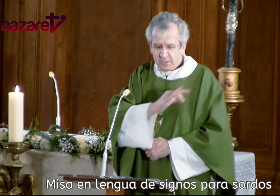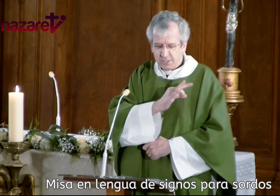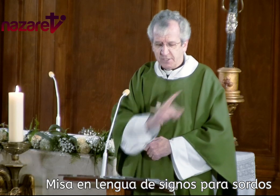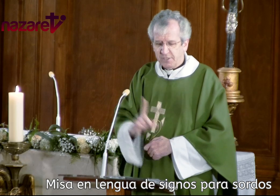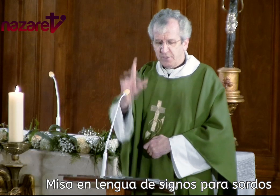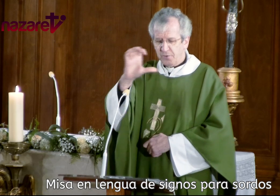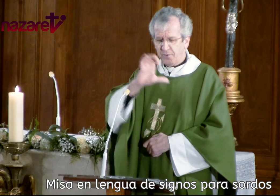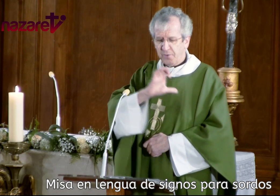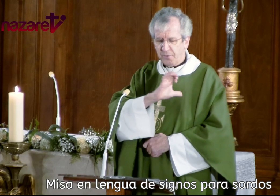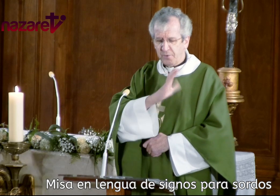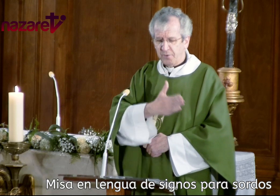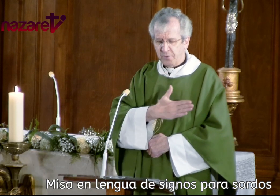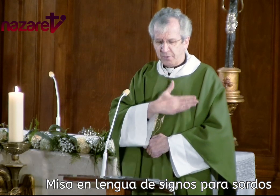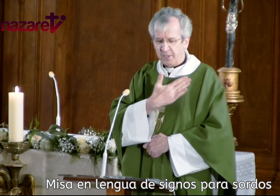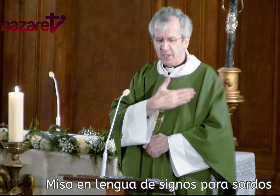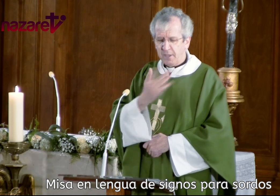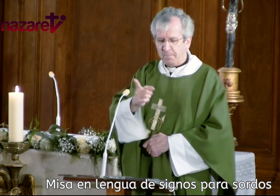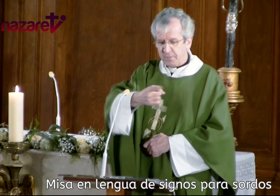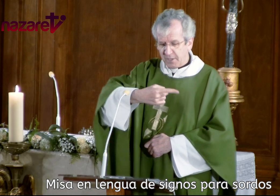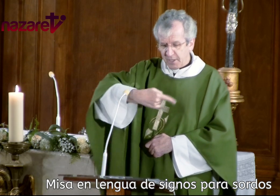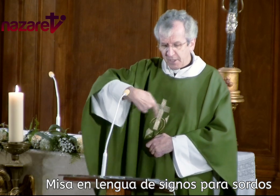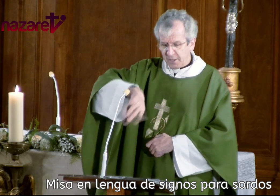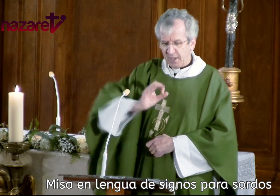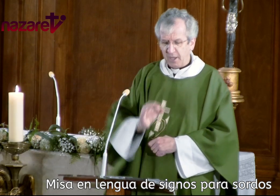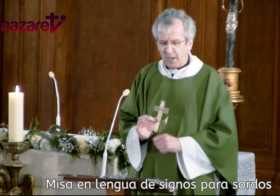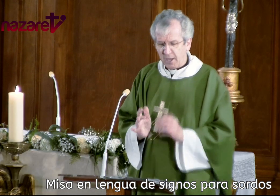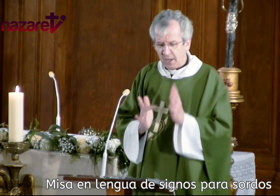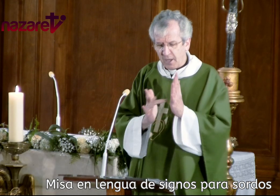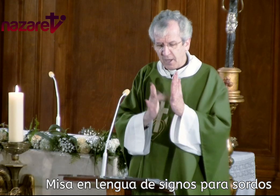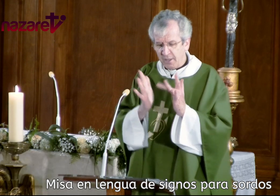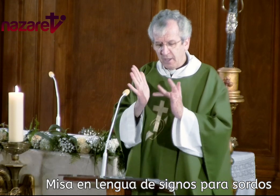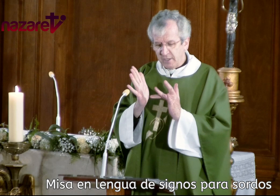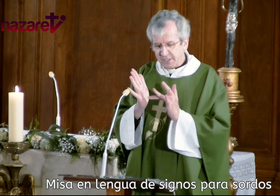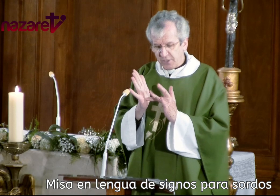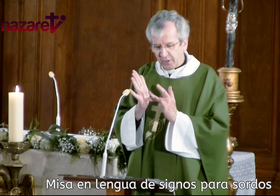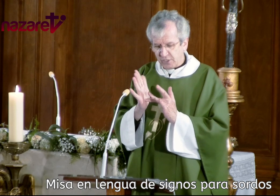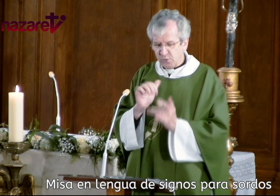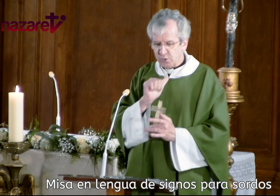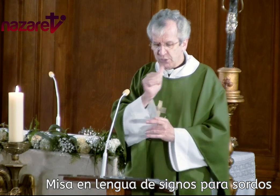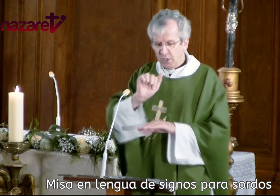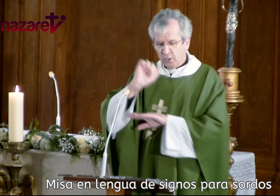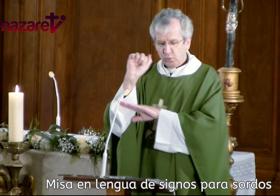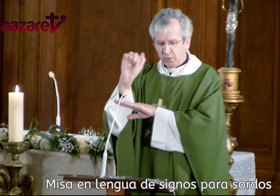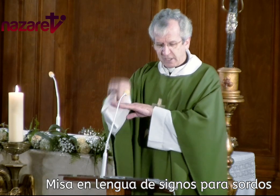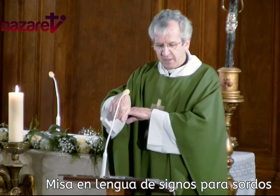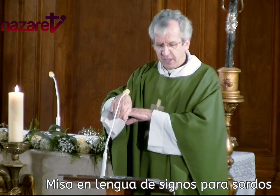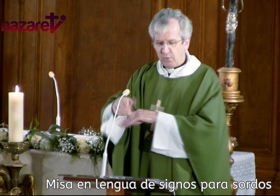señor ten piedad señor jesús tú que has vencido al